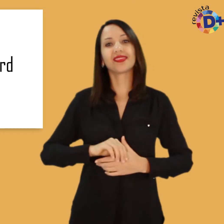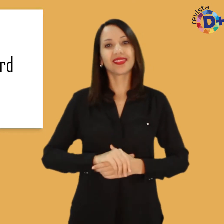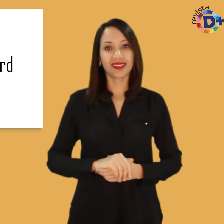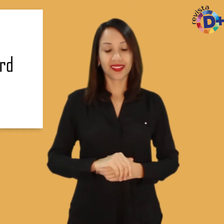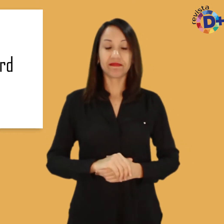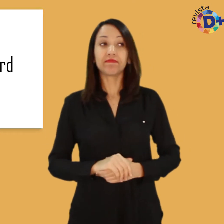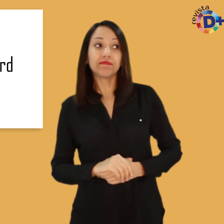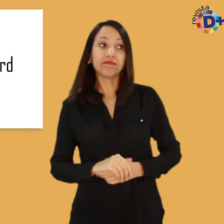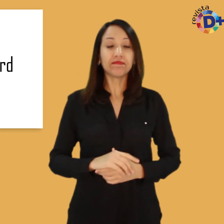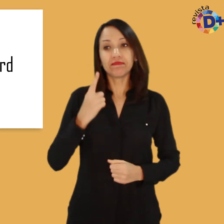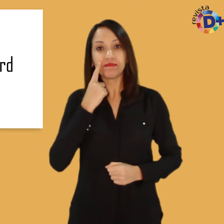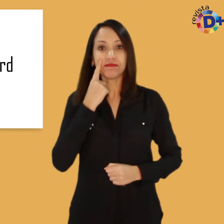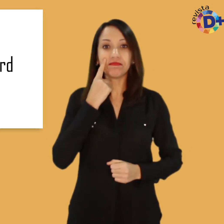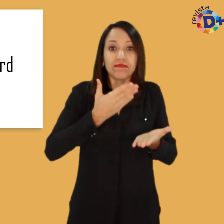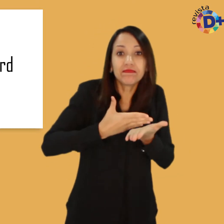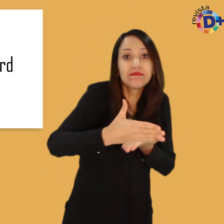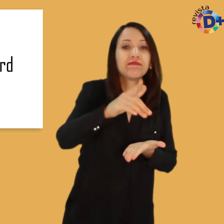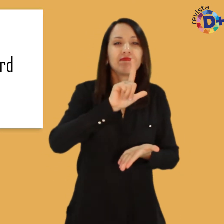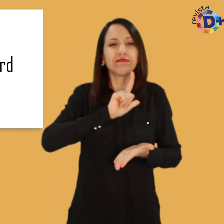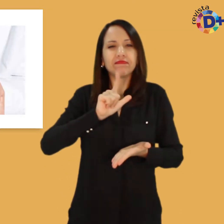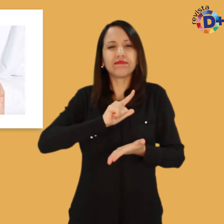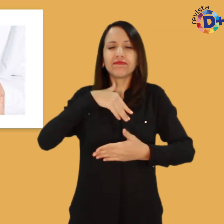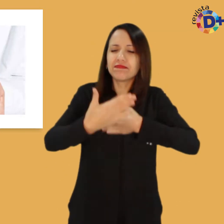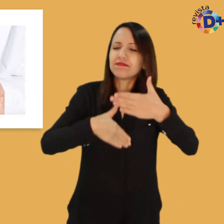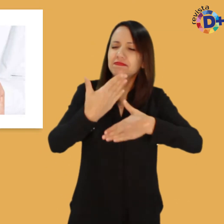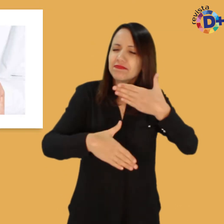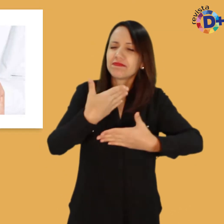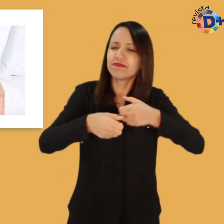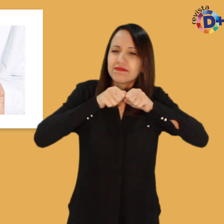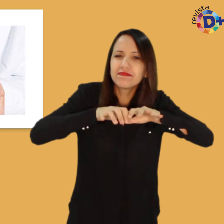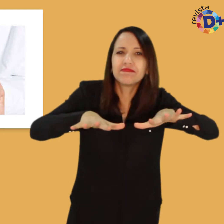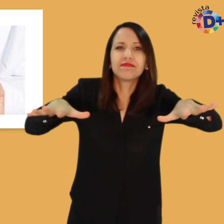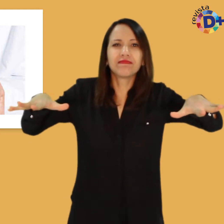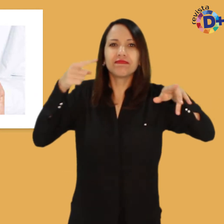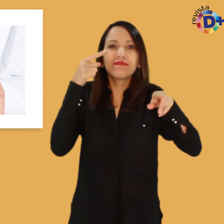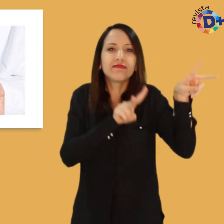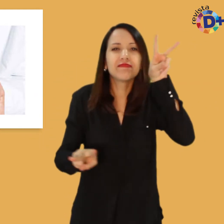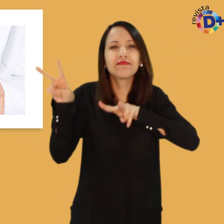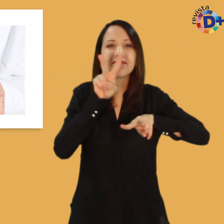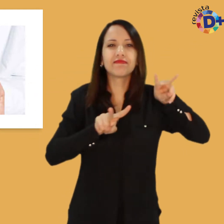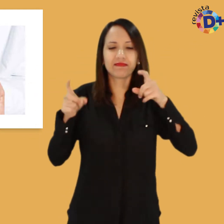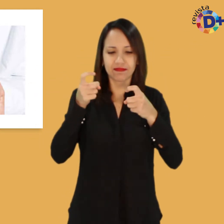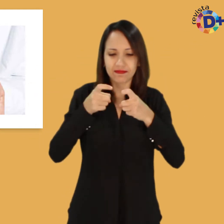Talvez aqui tenha se dado o início do que viria a se consolidar como uma visão médico-patológica da